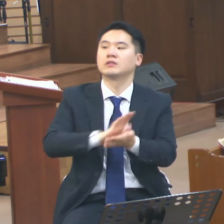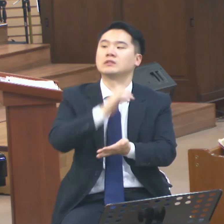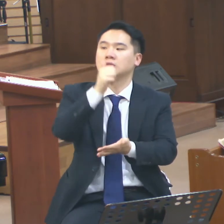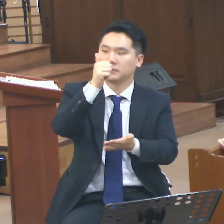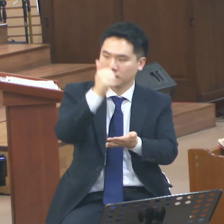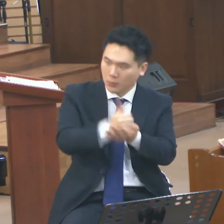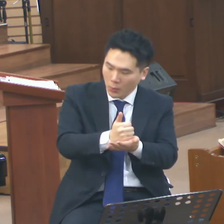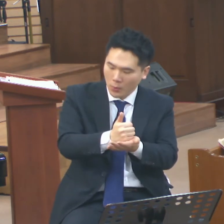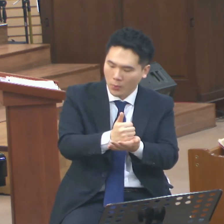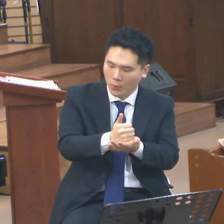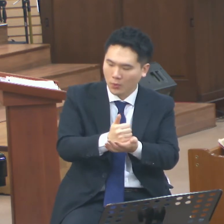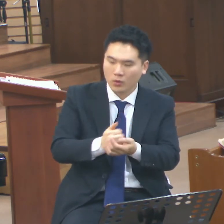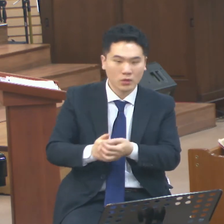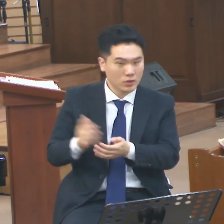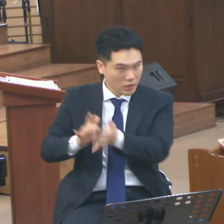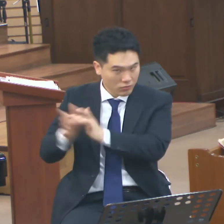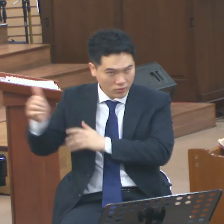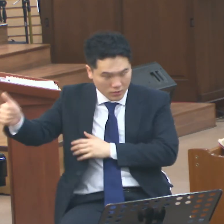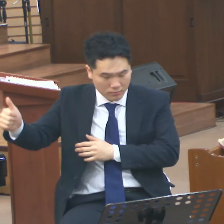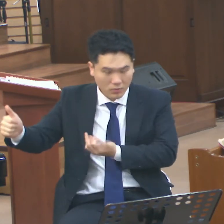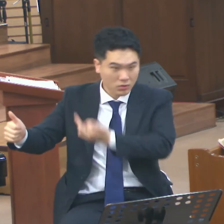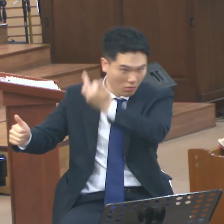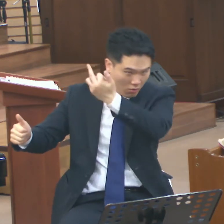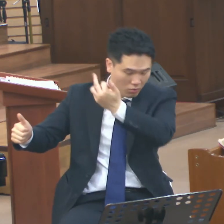그리스도라고 예수님을 호칭했어요.